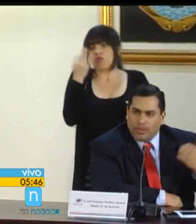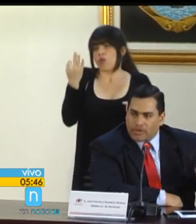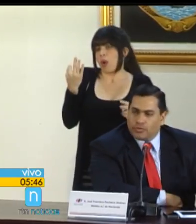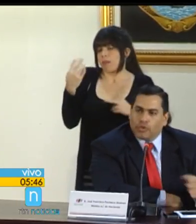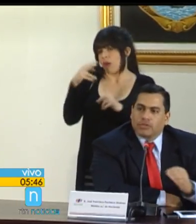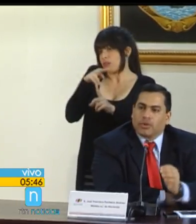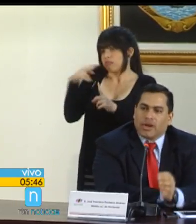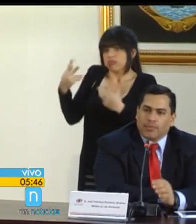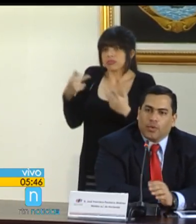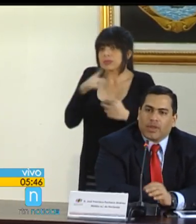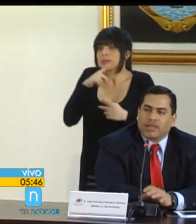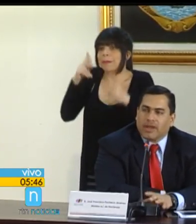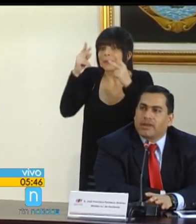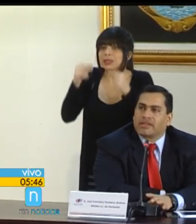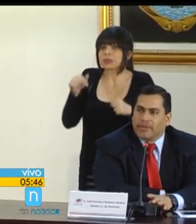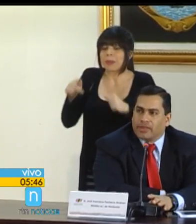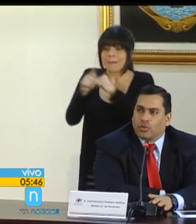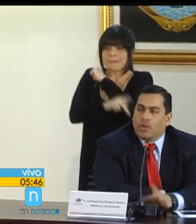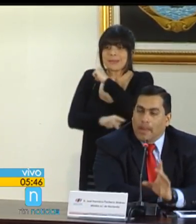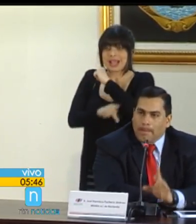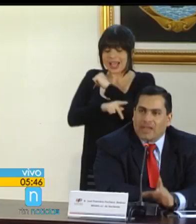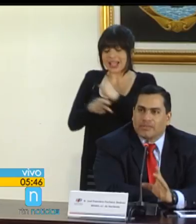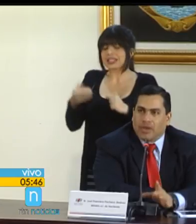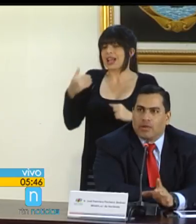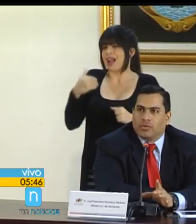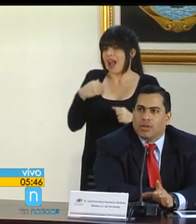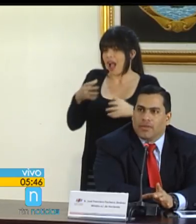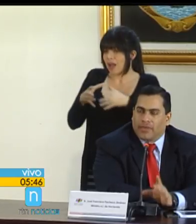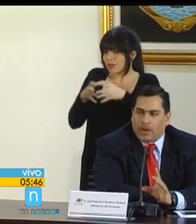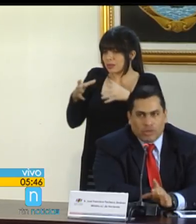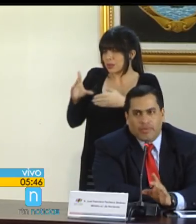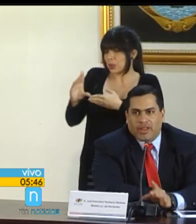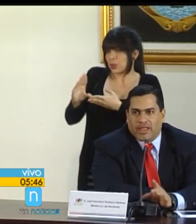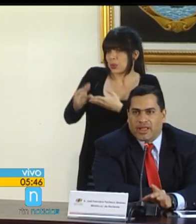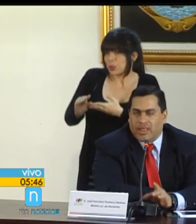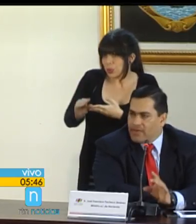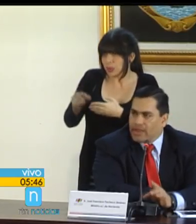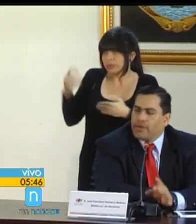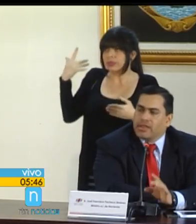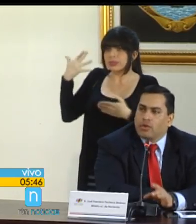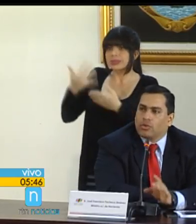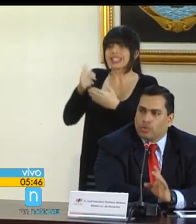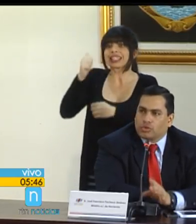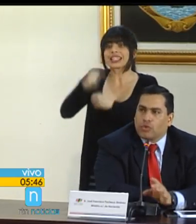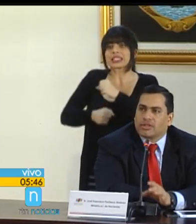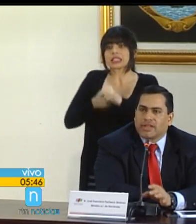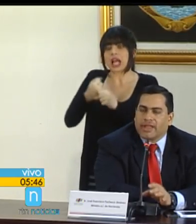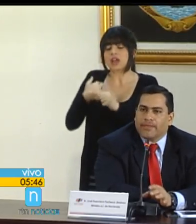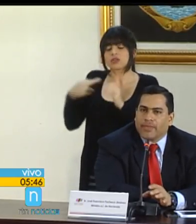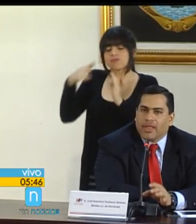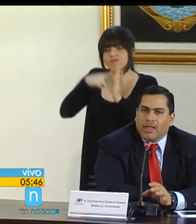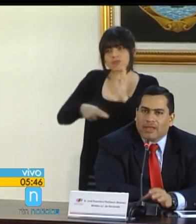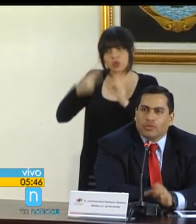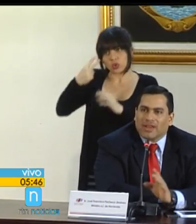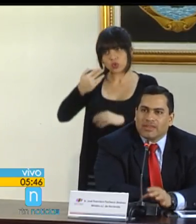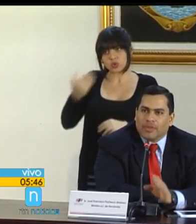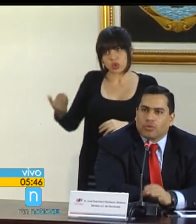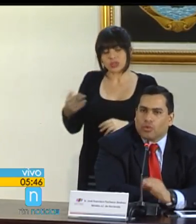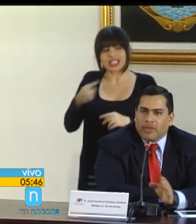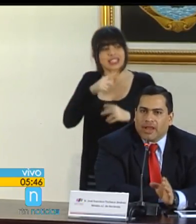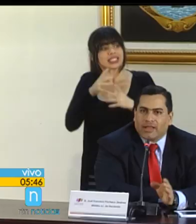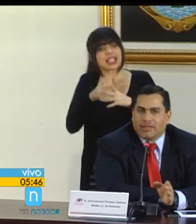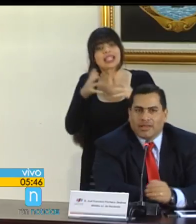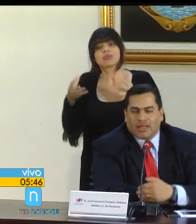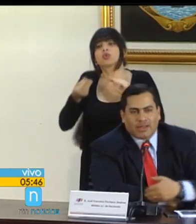otro, el presupuesto de la República tiene el crecimiento más bajo de la última década. Y vea que reitero dos cosas aquí. Es un